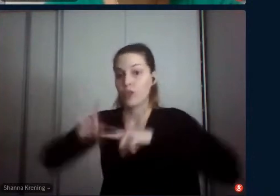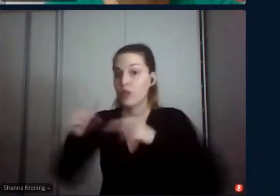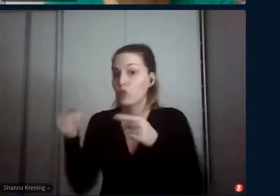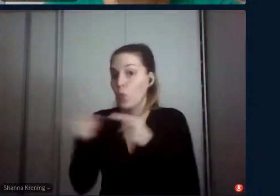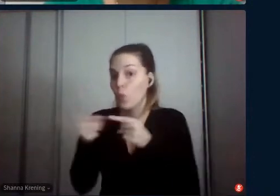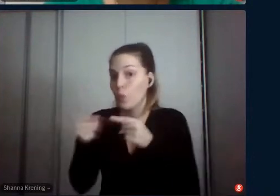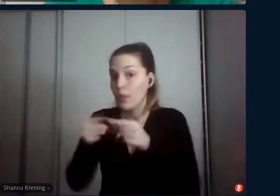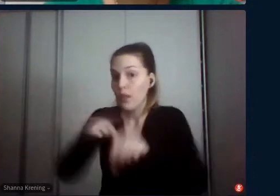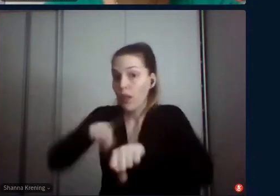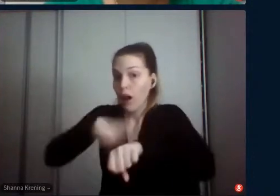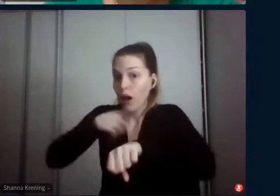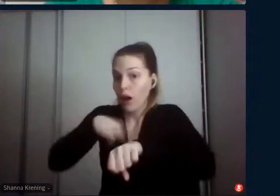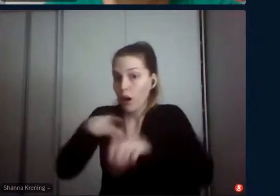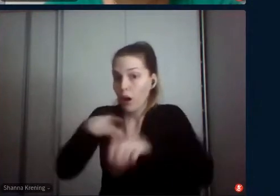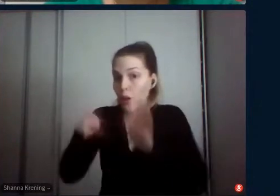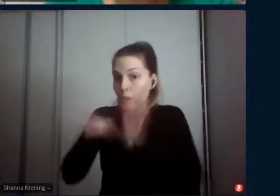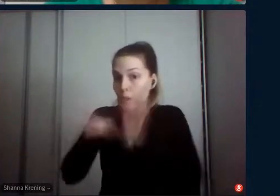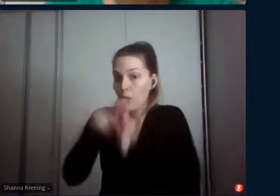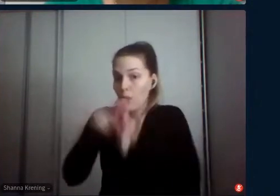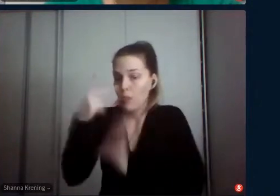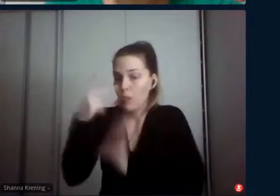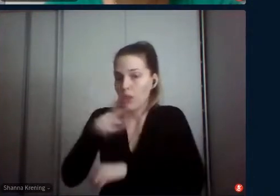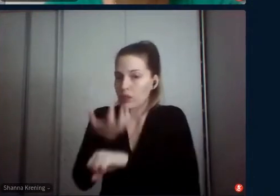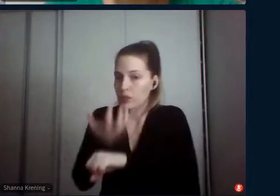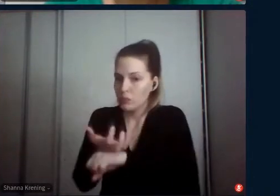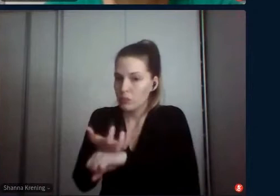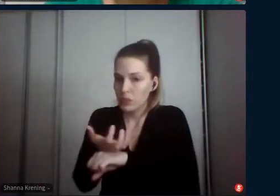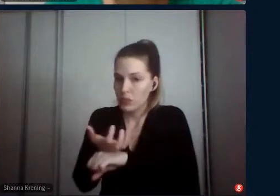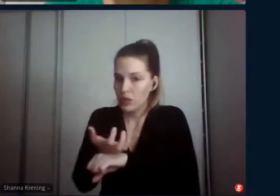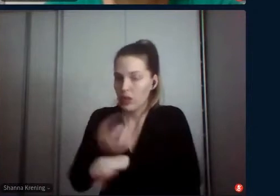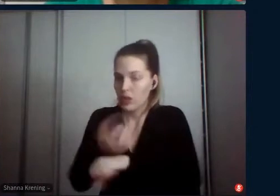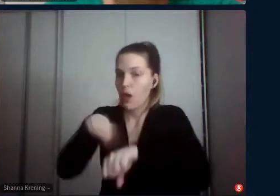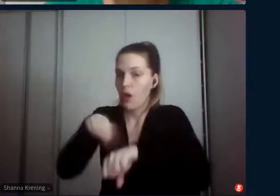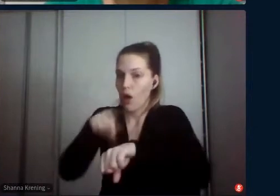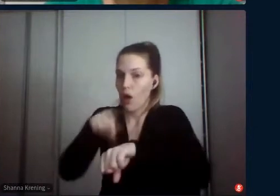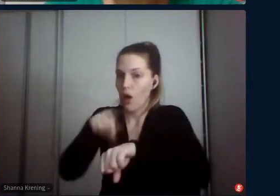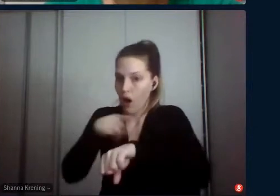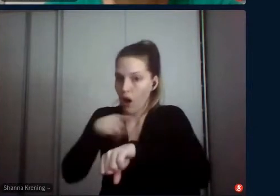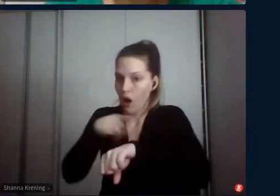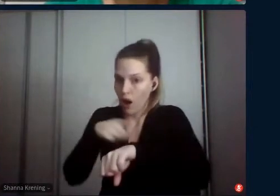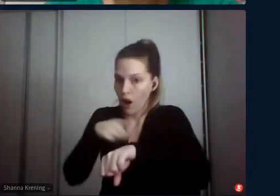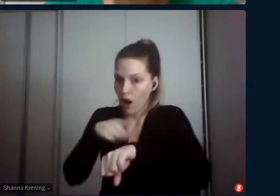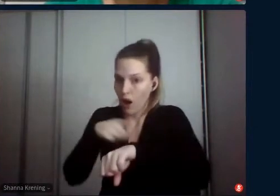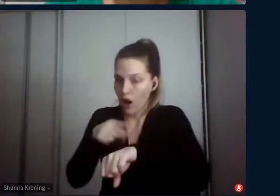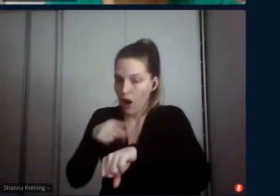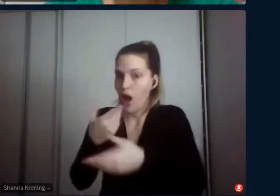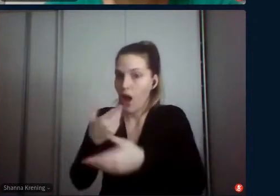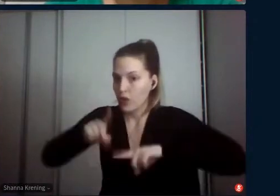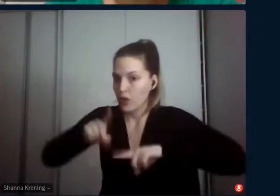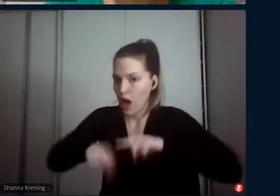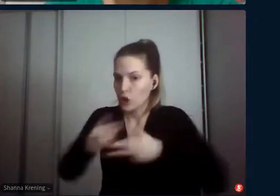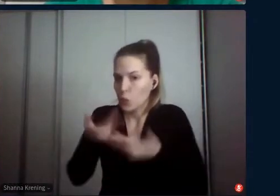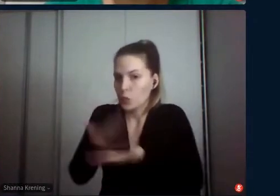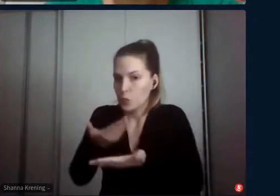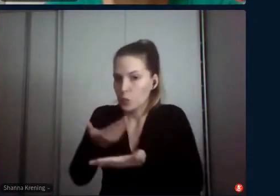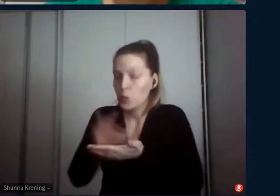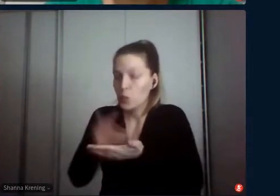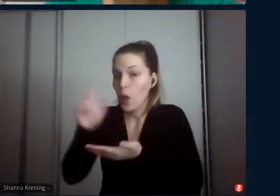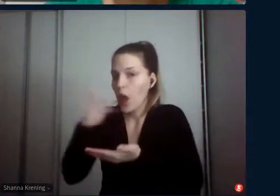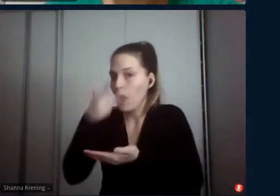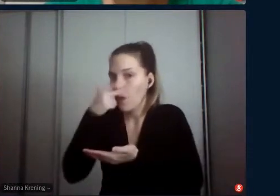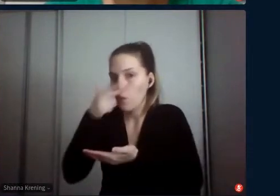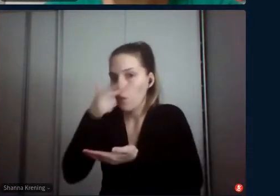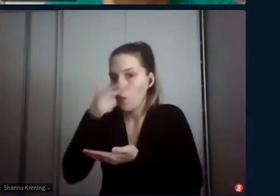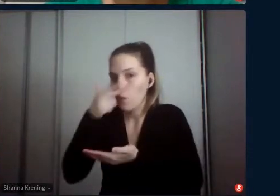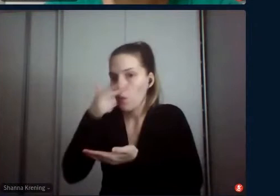realizar atividades seria a carga horária que os alunos estariam presencialmente na universidade, frequentando as disciplinas. E é